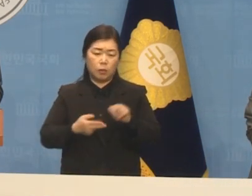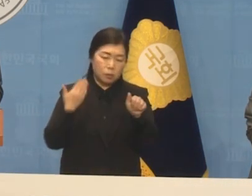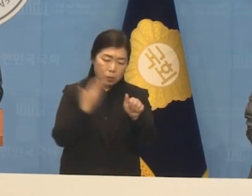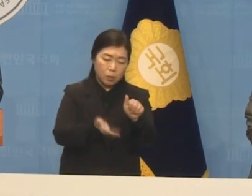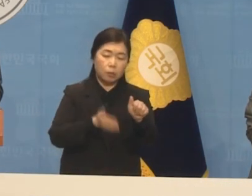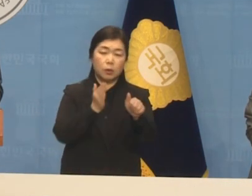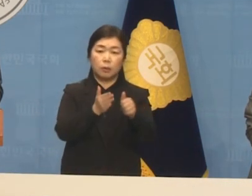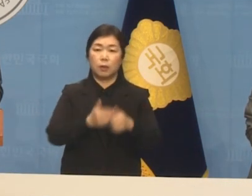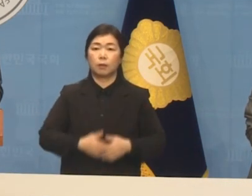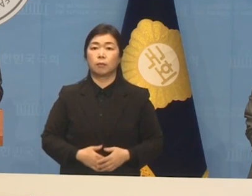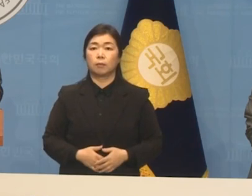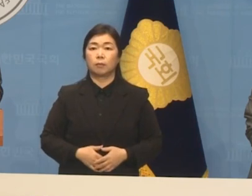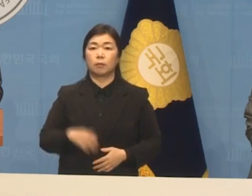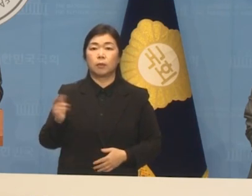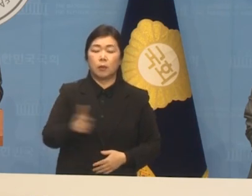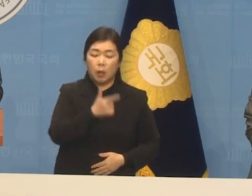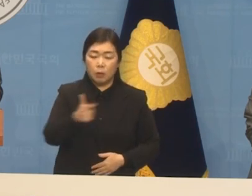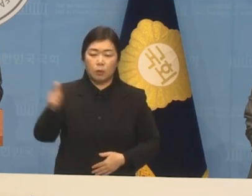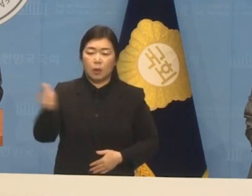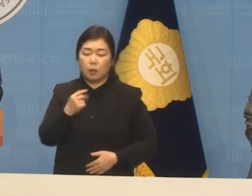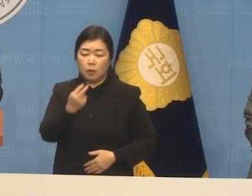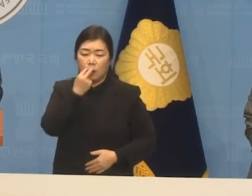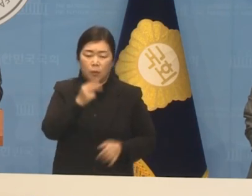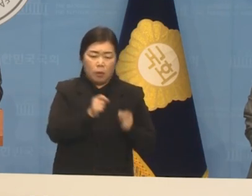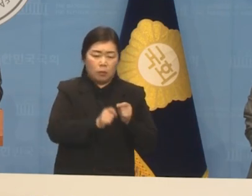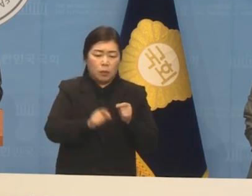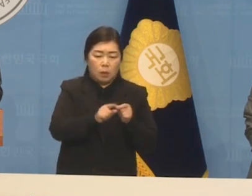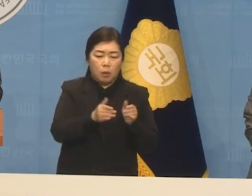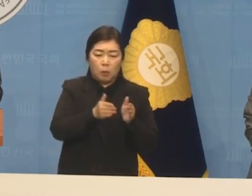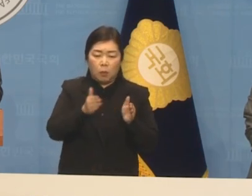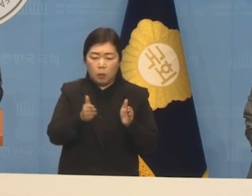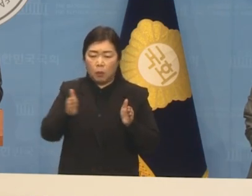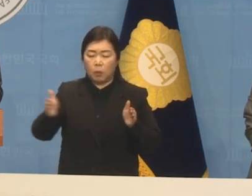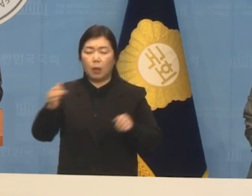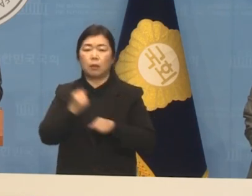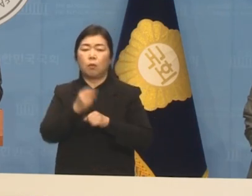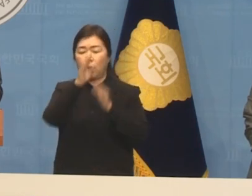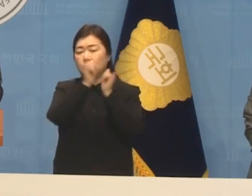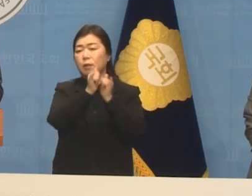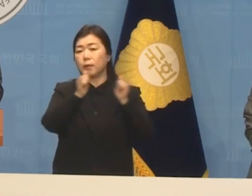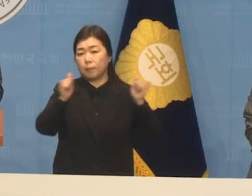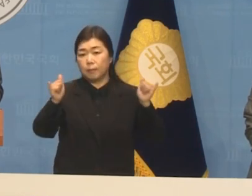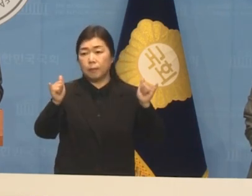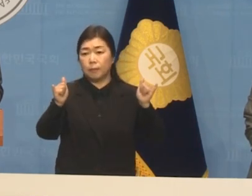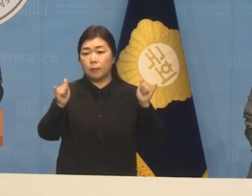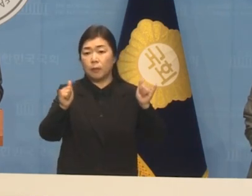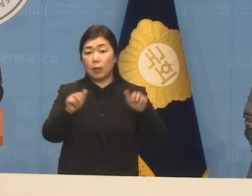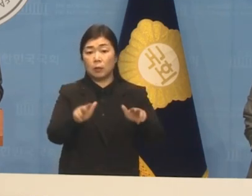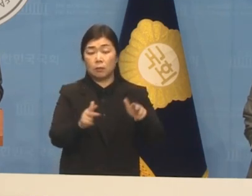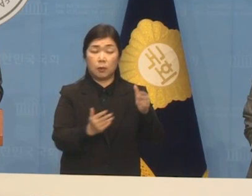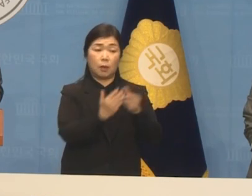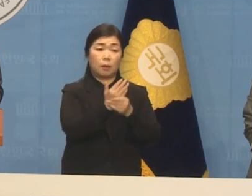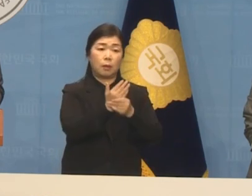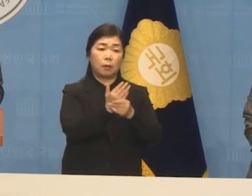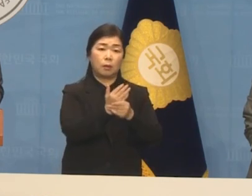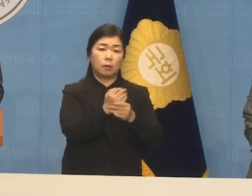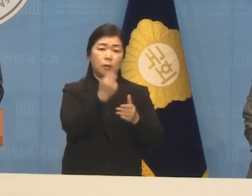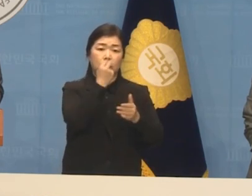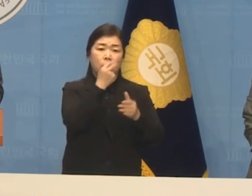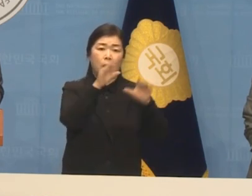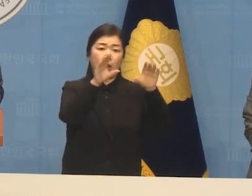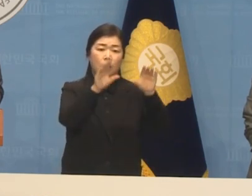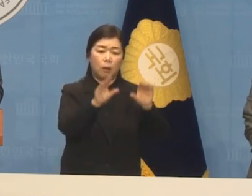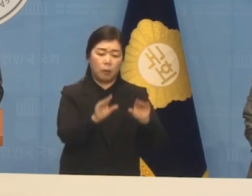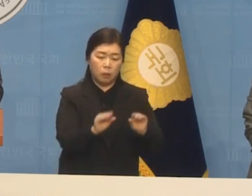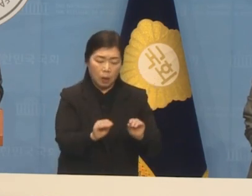주십시오. 하루하루 생명의 끈을 부여잡고 살아가는 환자들에게 지금 사태는 꺼져가는